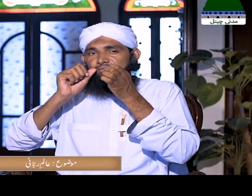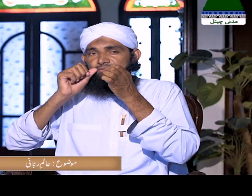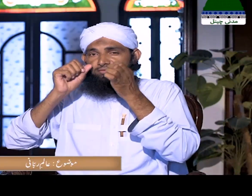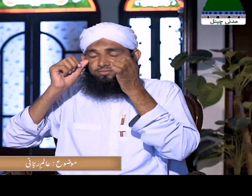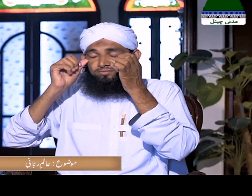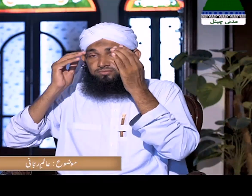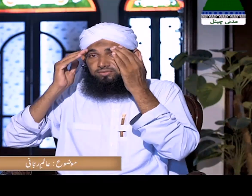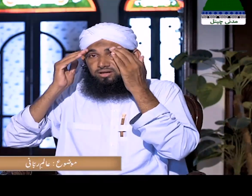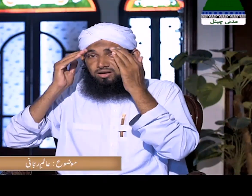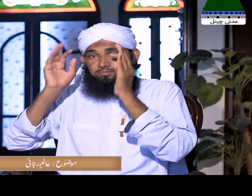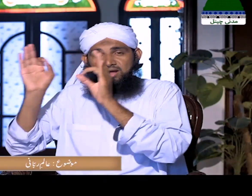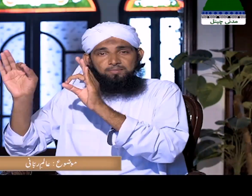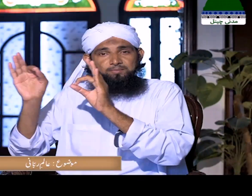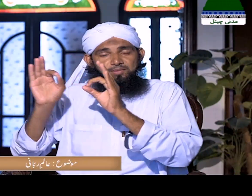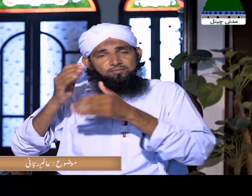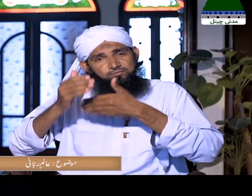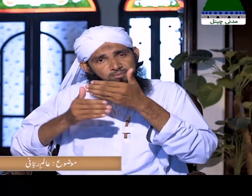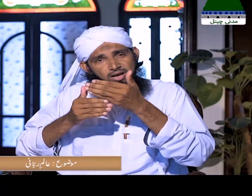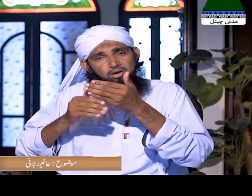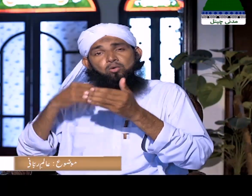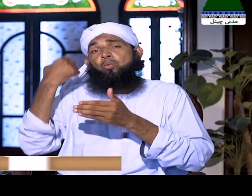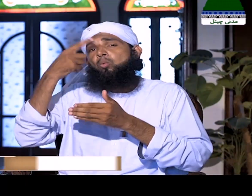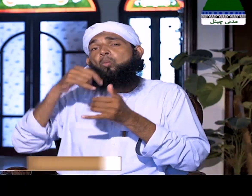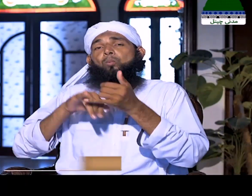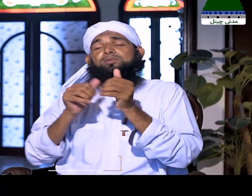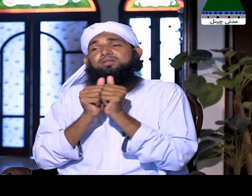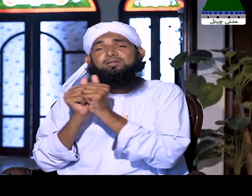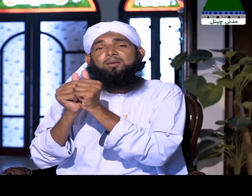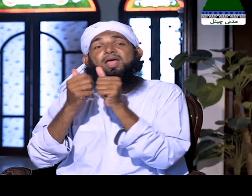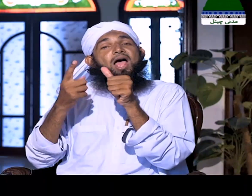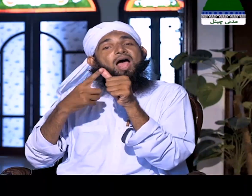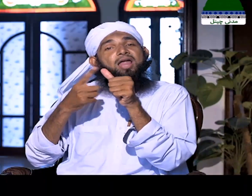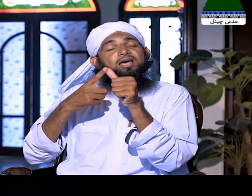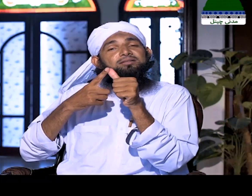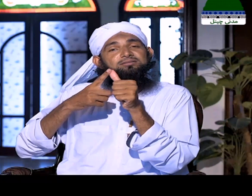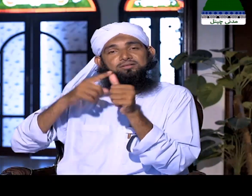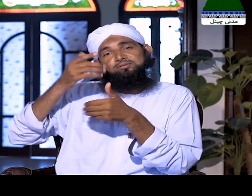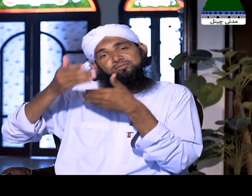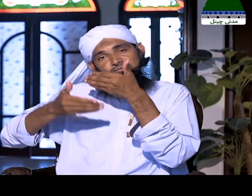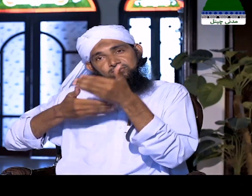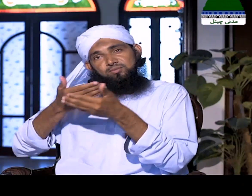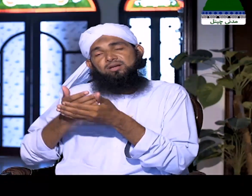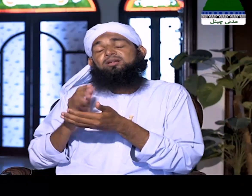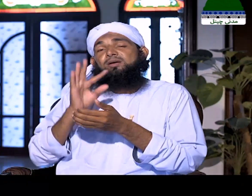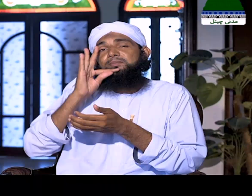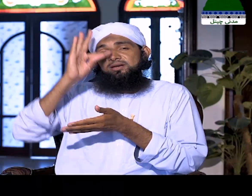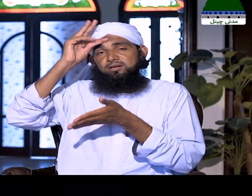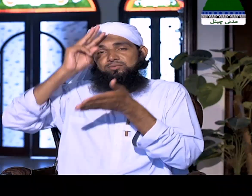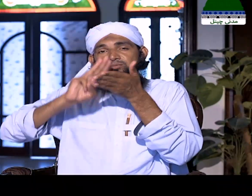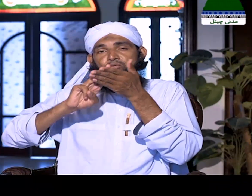فرماتے ہیں کہ سرکار نامدار مدینے کے تاجدار صلی اللہ علیہ وآلہ وصحبہ وسلم